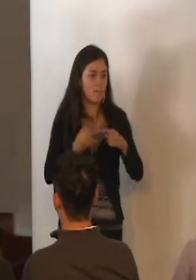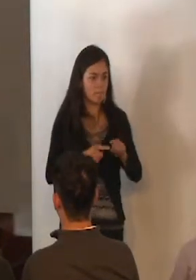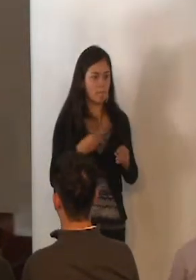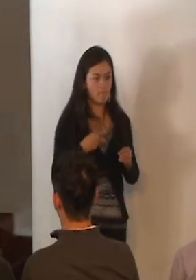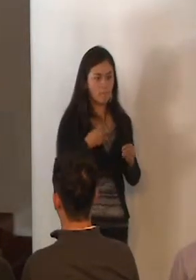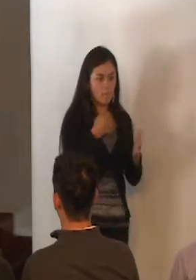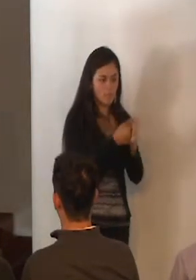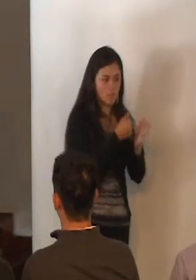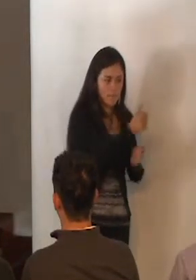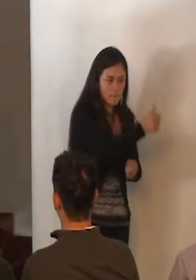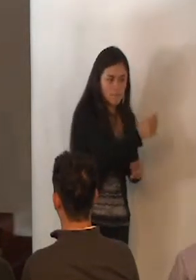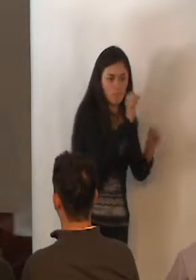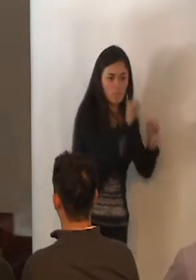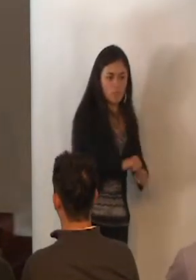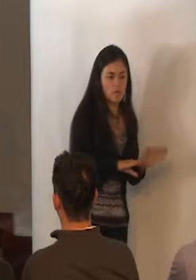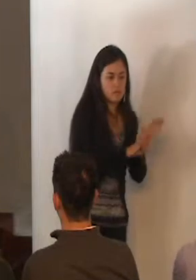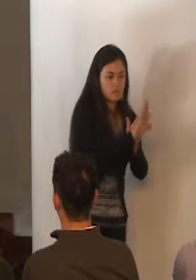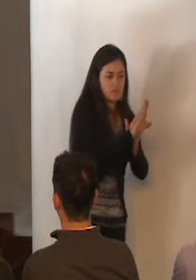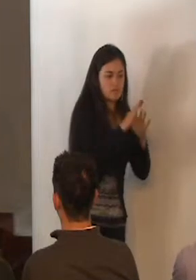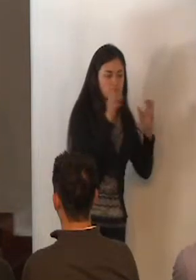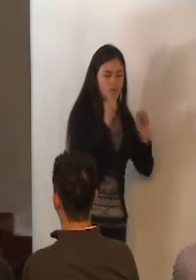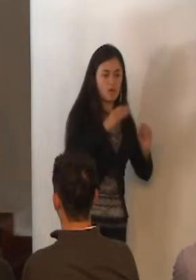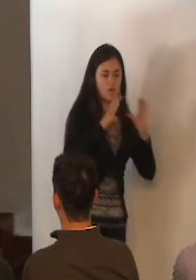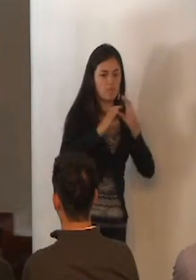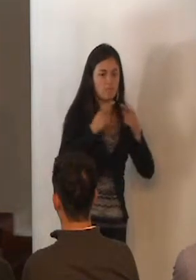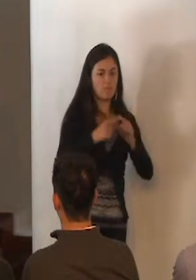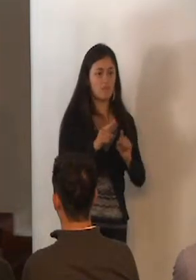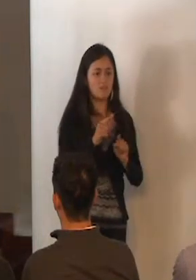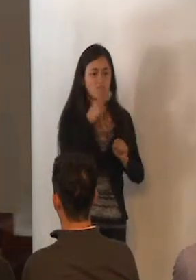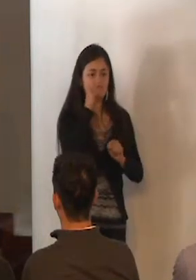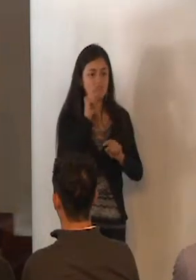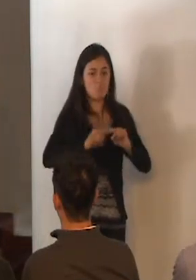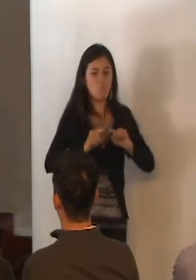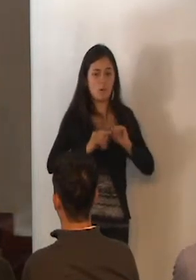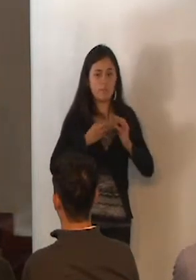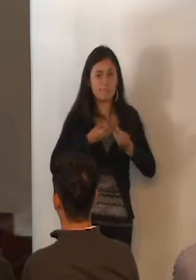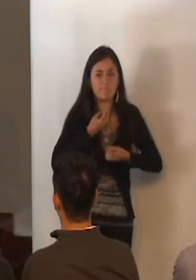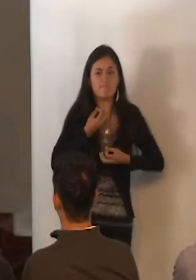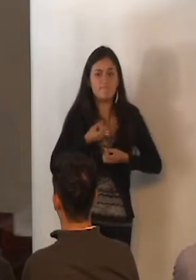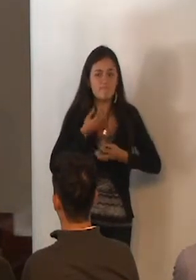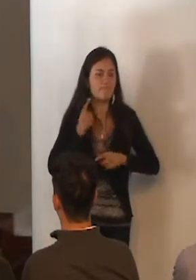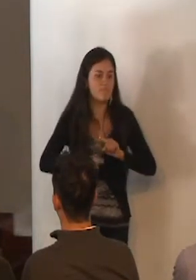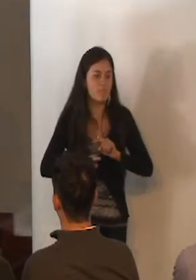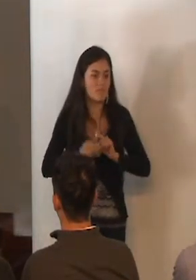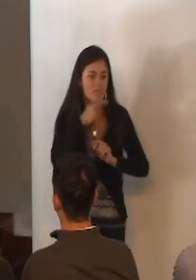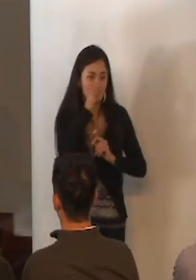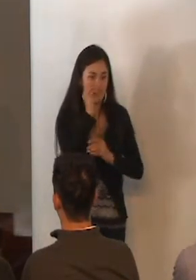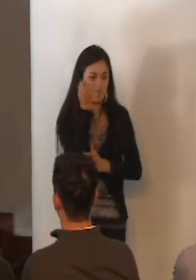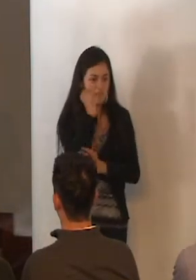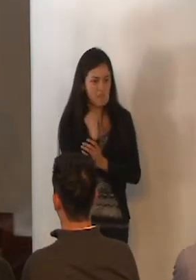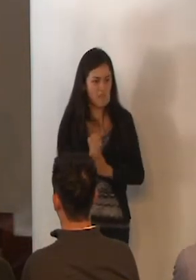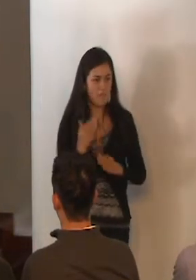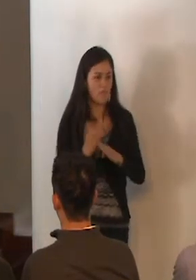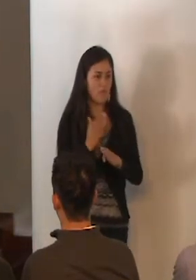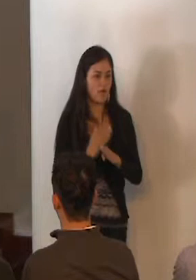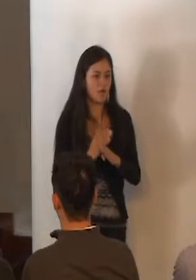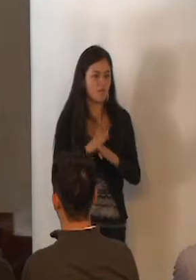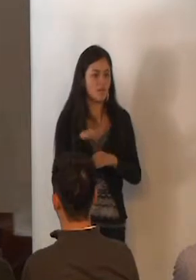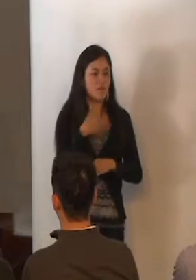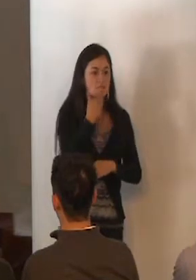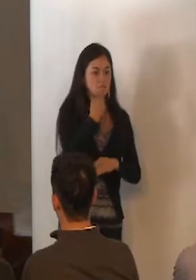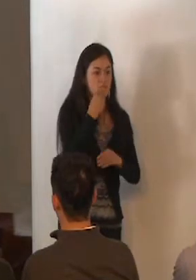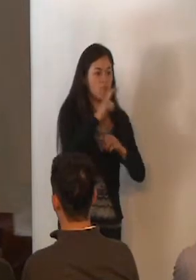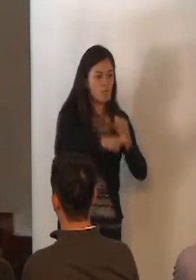de decirlo, entonces se genera una frustración alta, que en algunos momentos esto se puede expresar con un